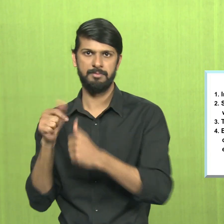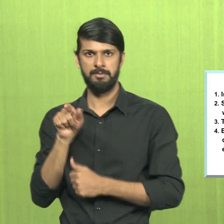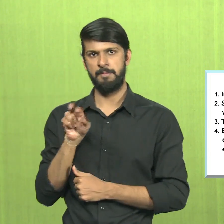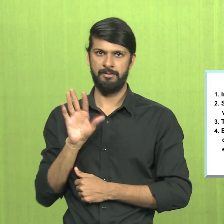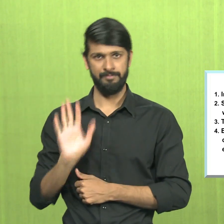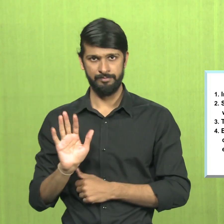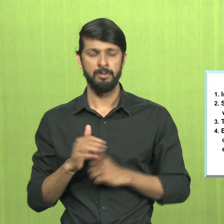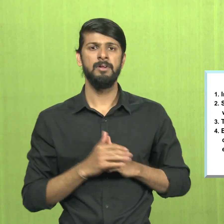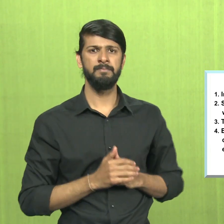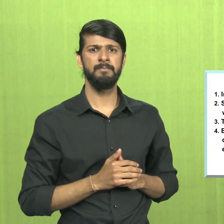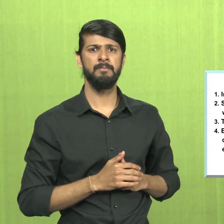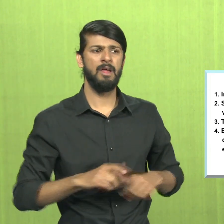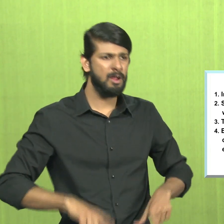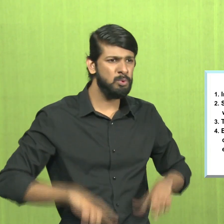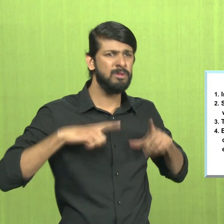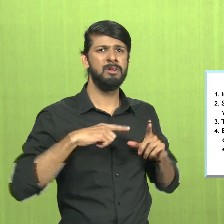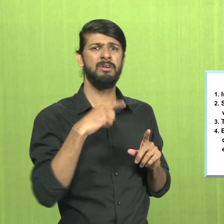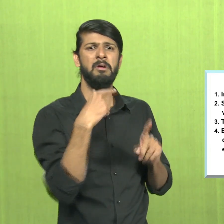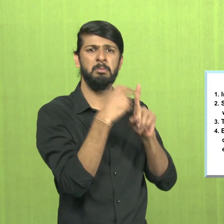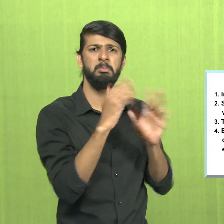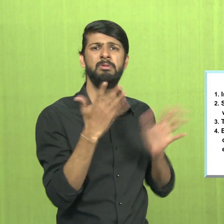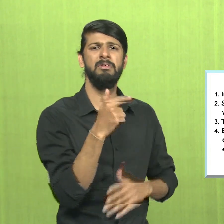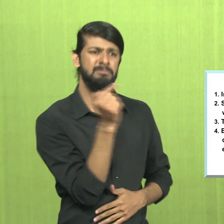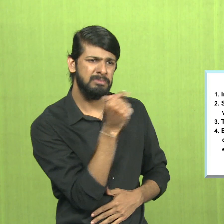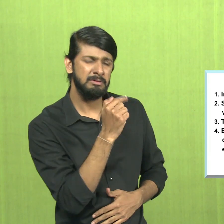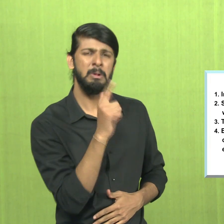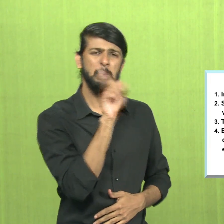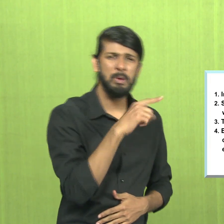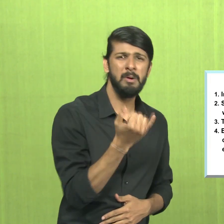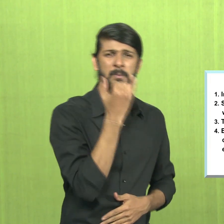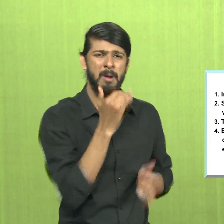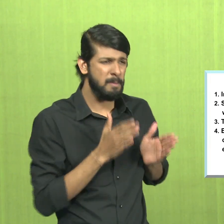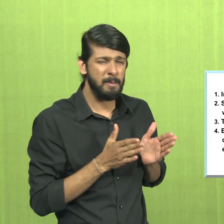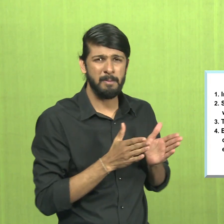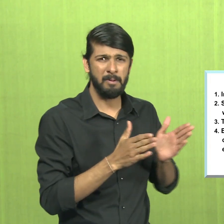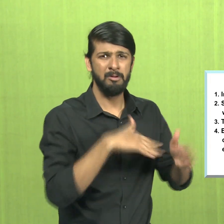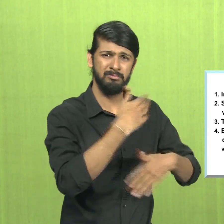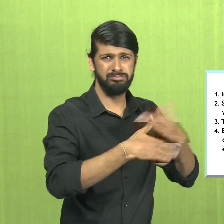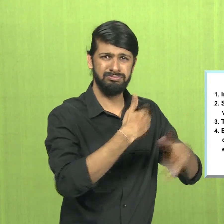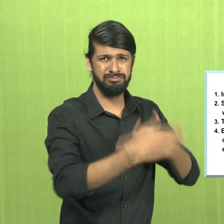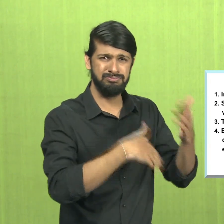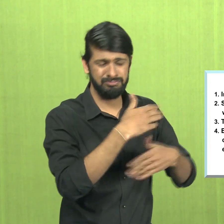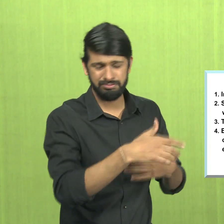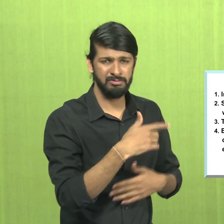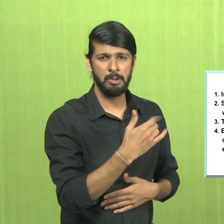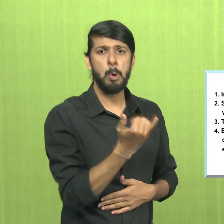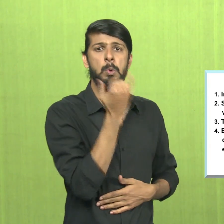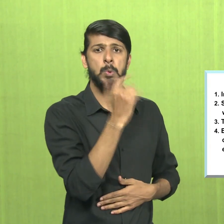एक सेक्सी भाग पॉजिटिव कि आउटलुक पॉजिटिव अप्रोच वुड गेट